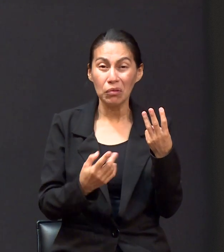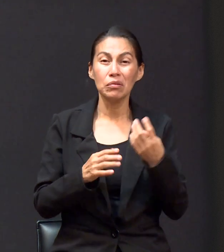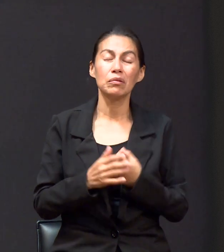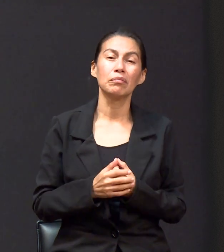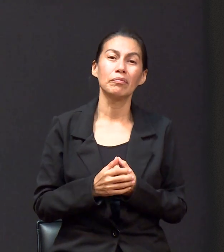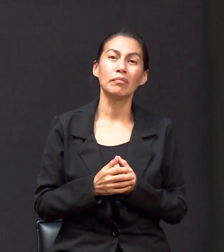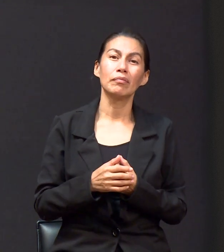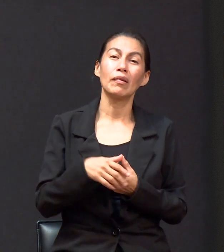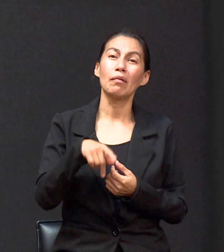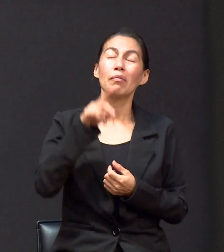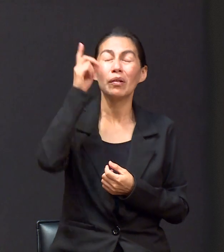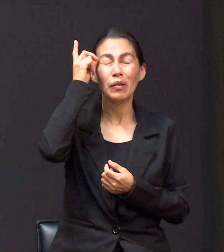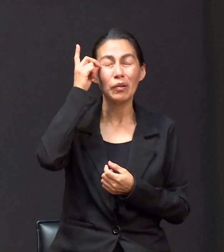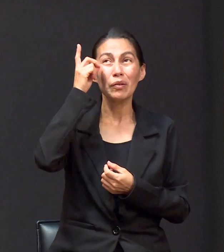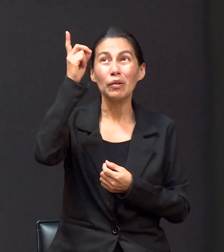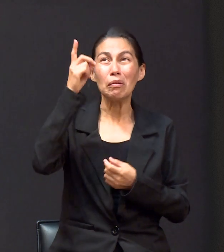edad.